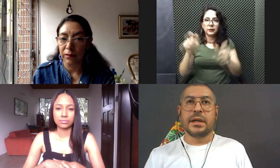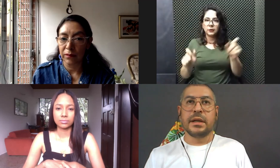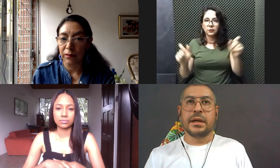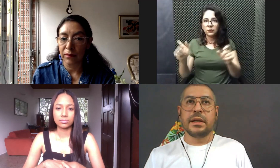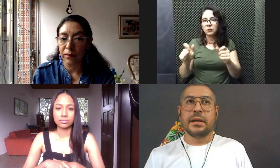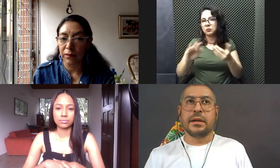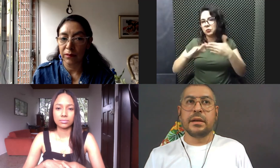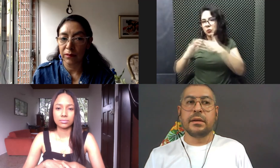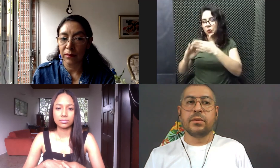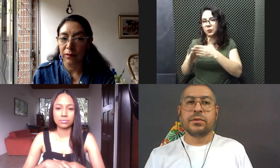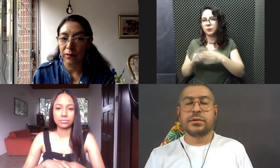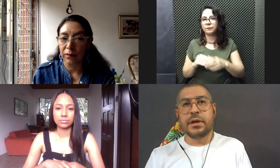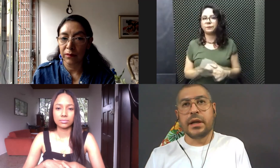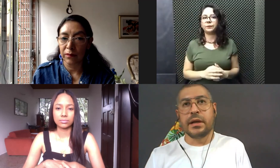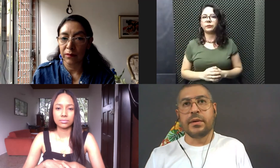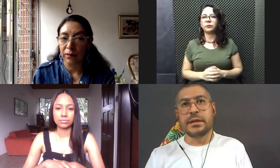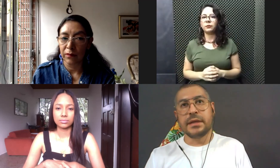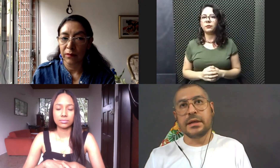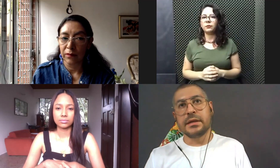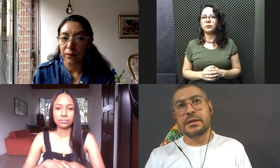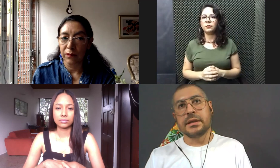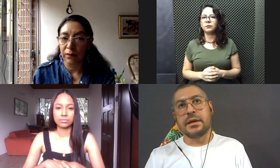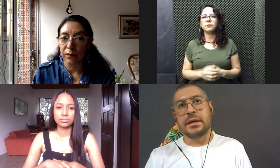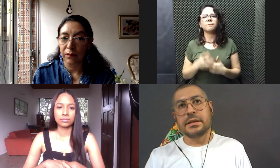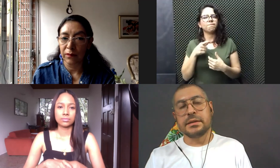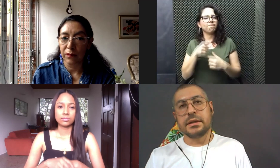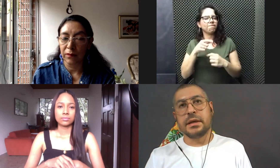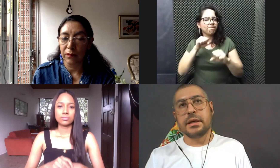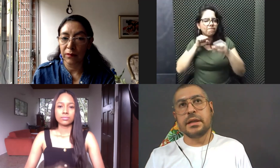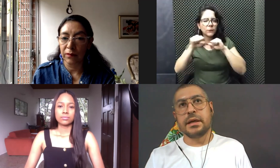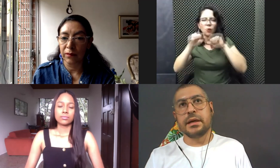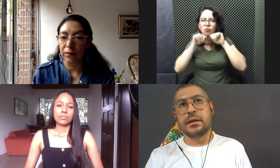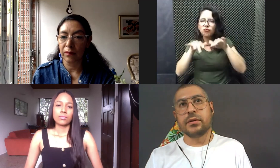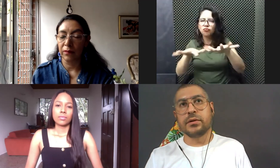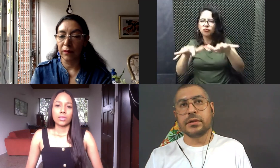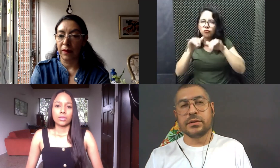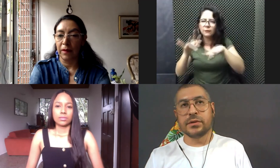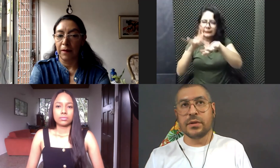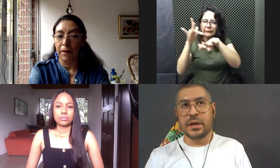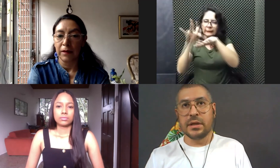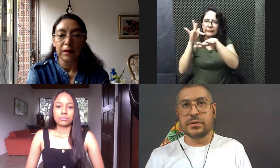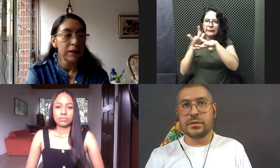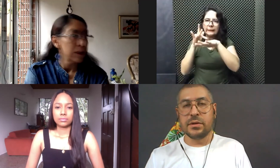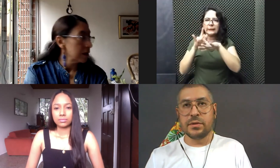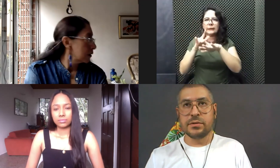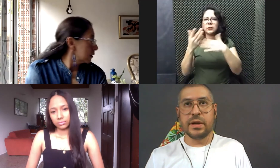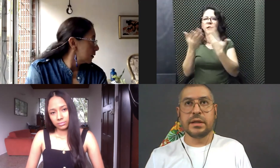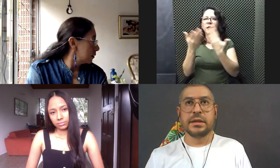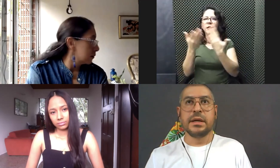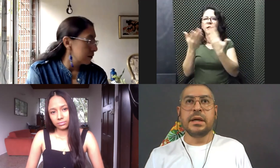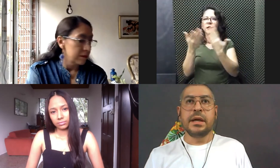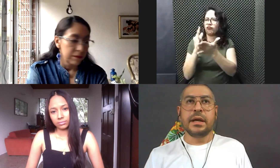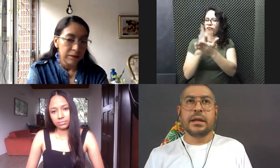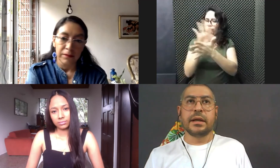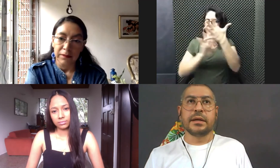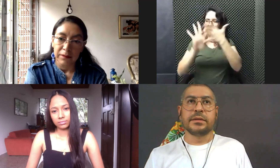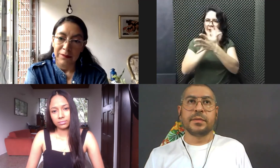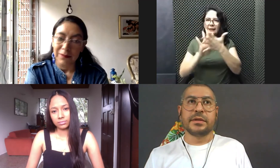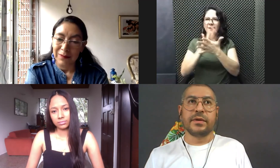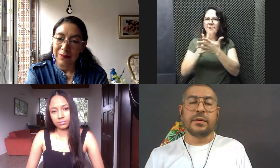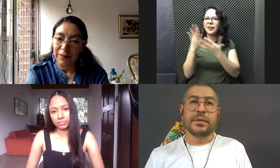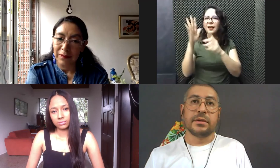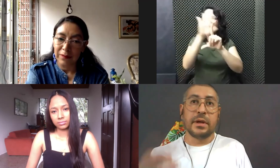propongamos el uso de la lengua de señas a través de todos estos contenidos audiovisuales. En el